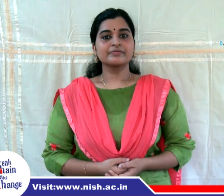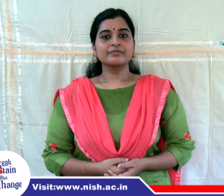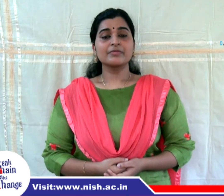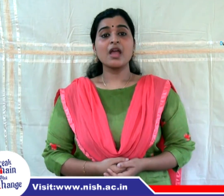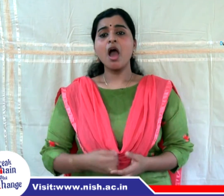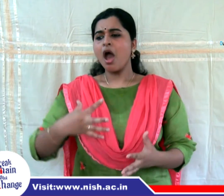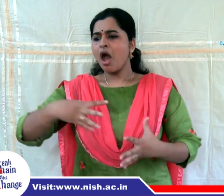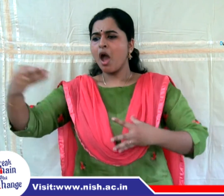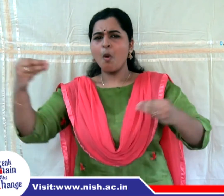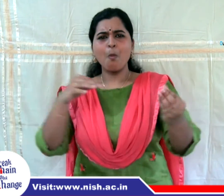സ്പർശിക്കാതിരിക്കുക.